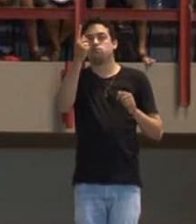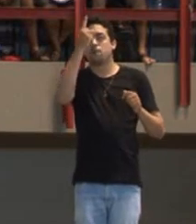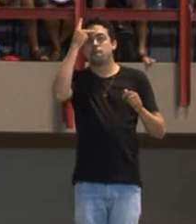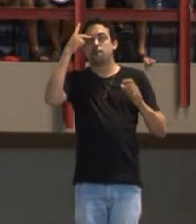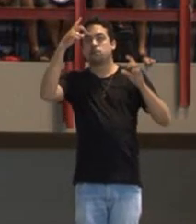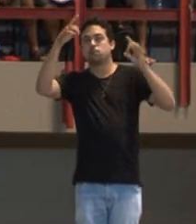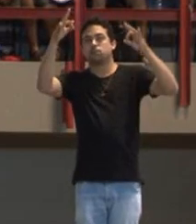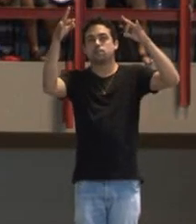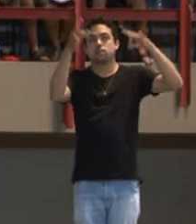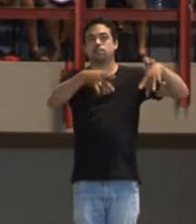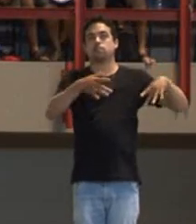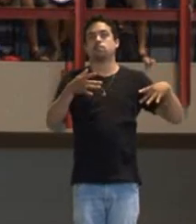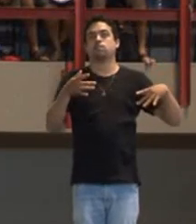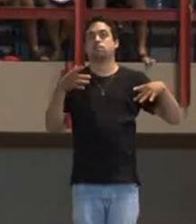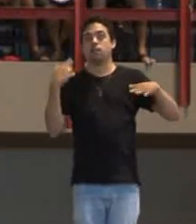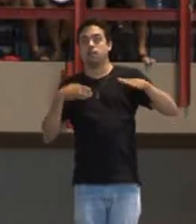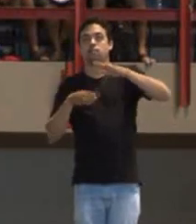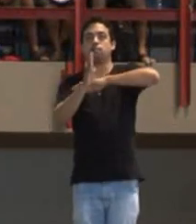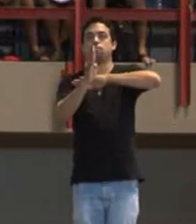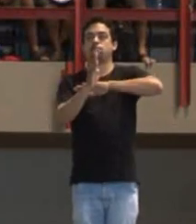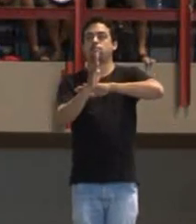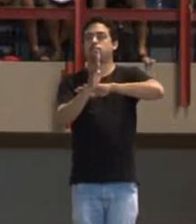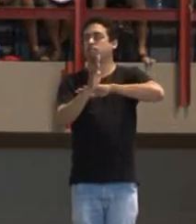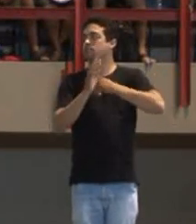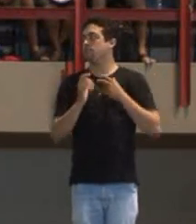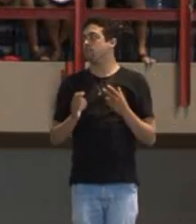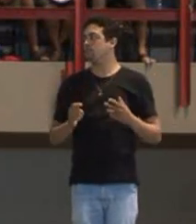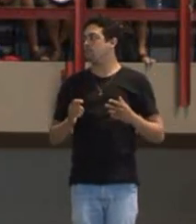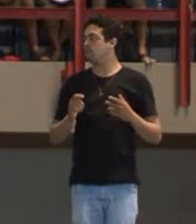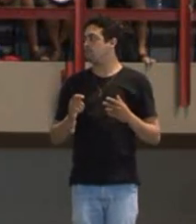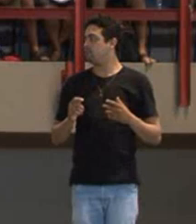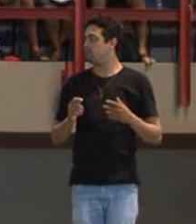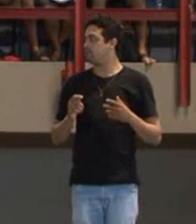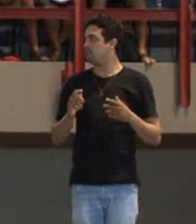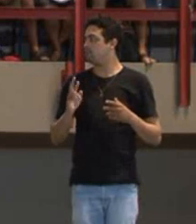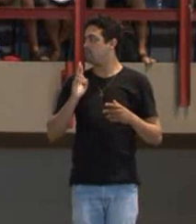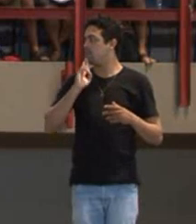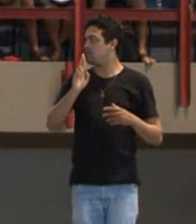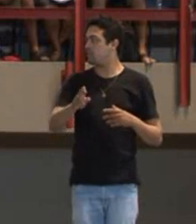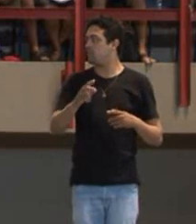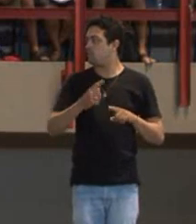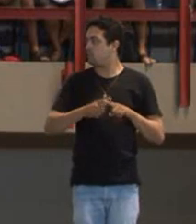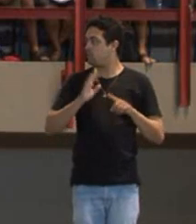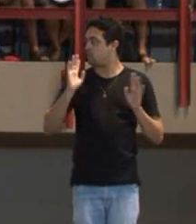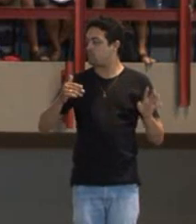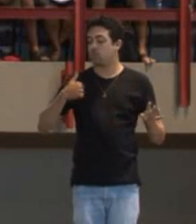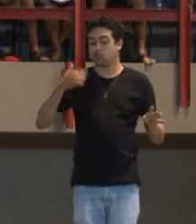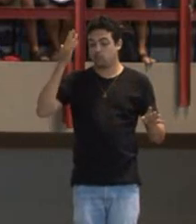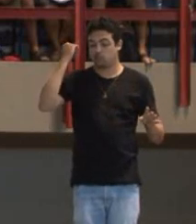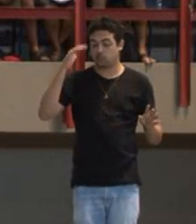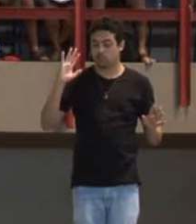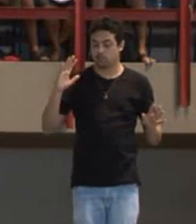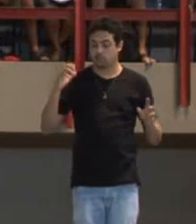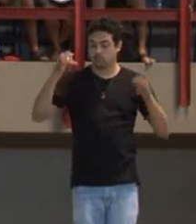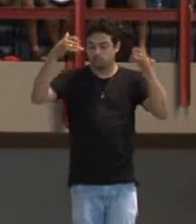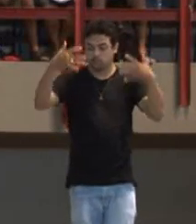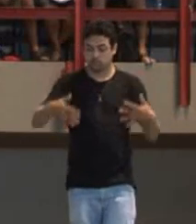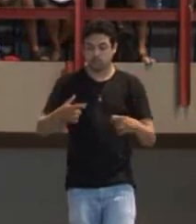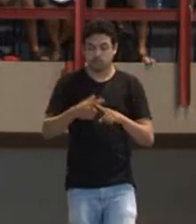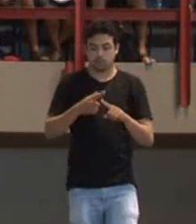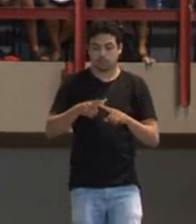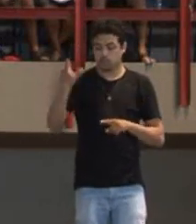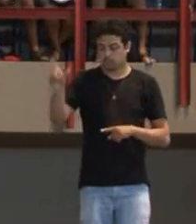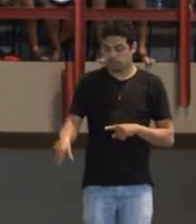pessoa desista, aí ele entra, né? Que é o primeiro classificável. Mas você quer que eu lhe diga? Vou contar uma história que eu sei. Eu dava aula